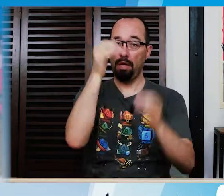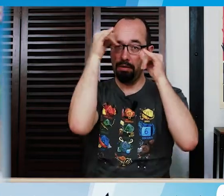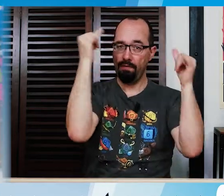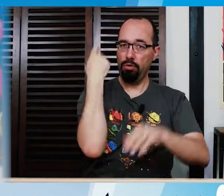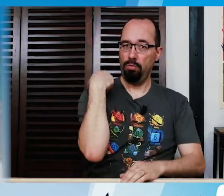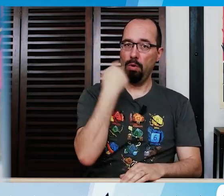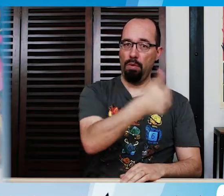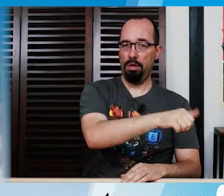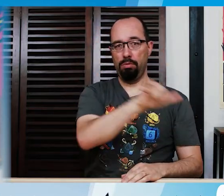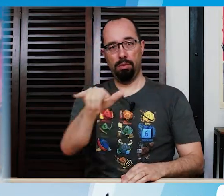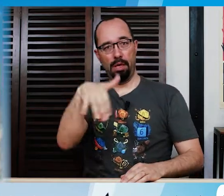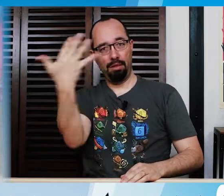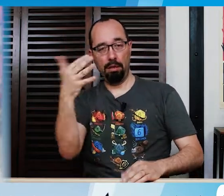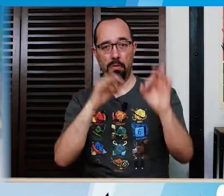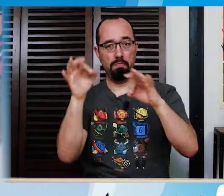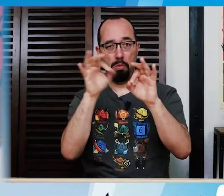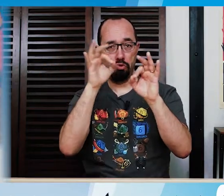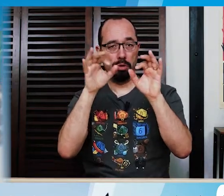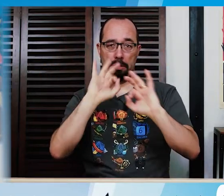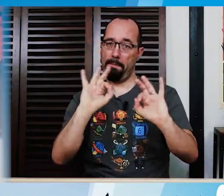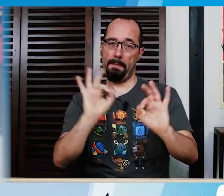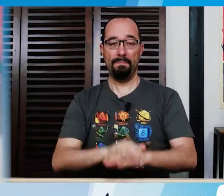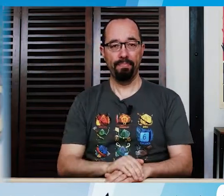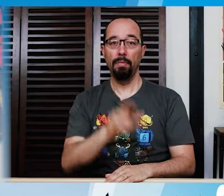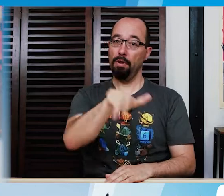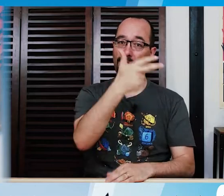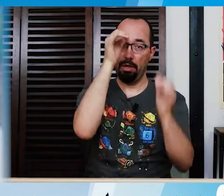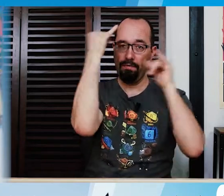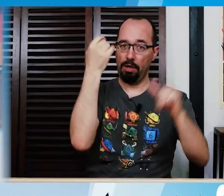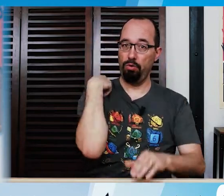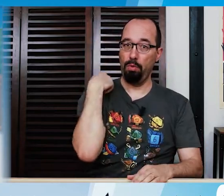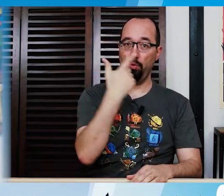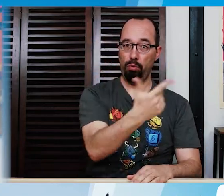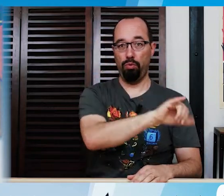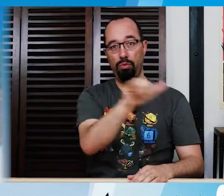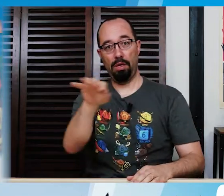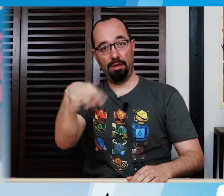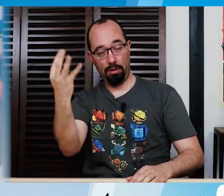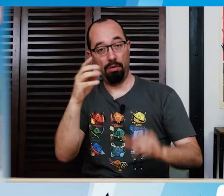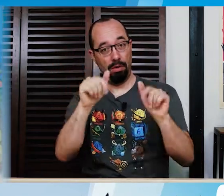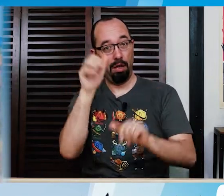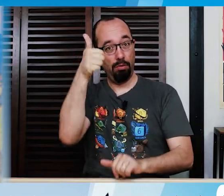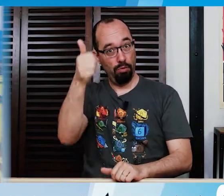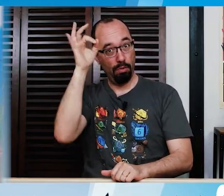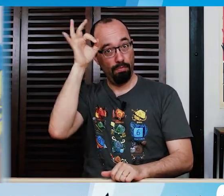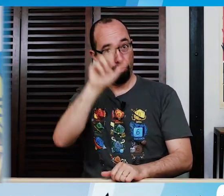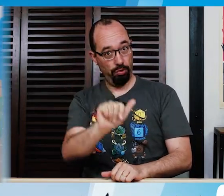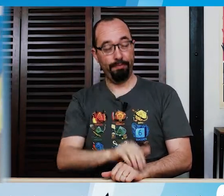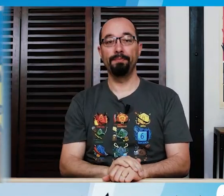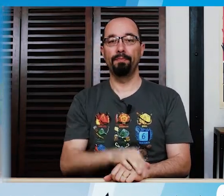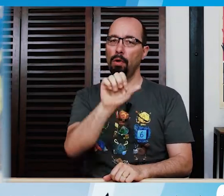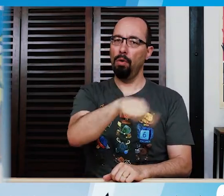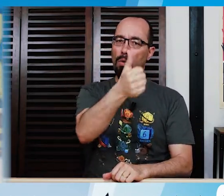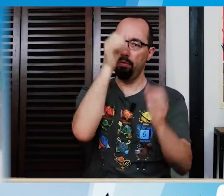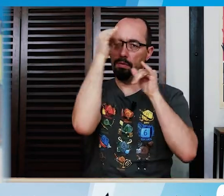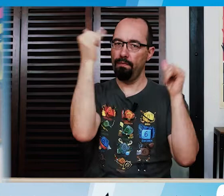à 15 sans mouche. 13 vaches numérotées de 2 à 14 avec une mouche. 11 vaches numérotées